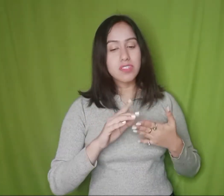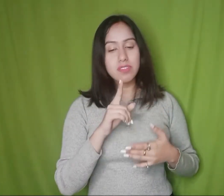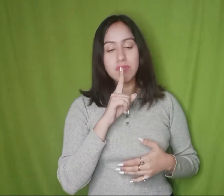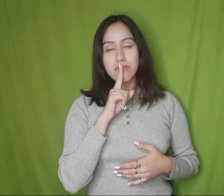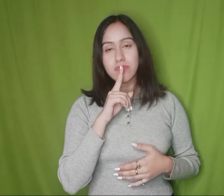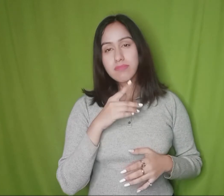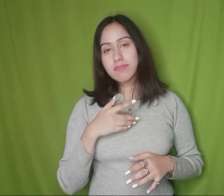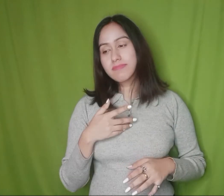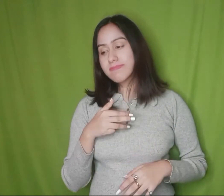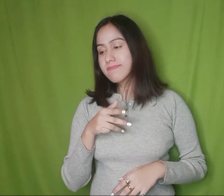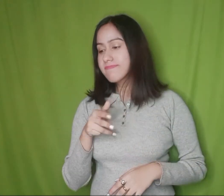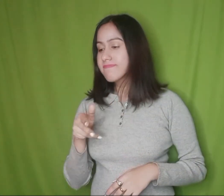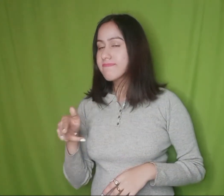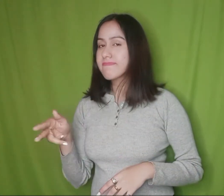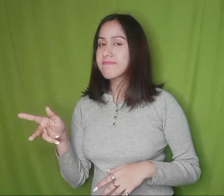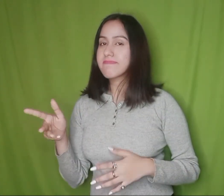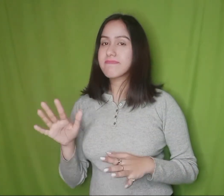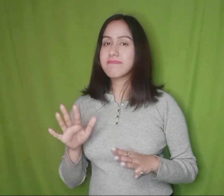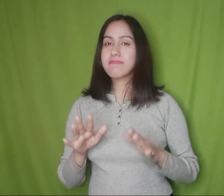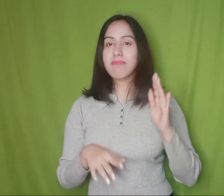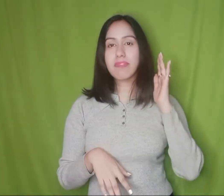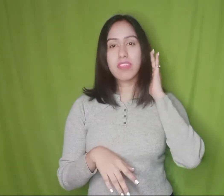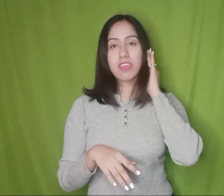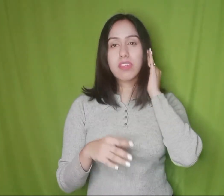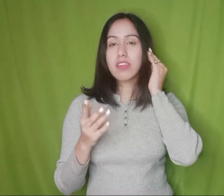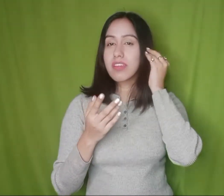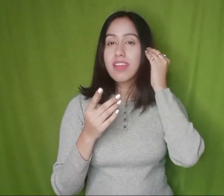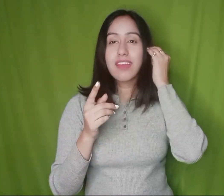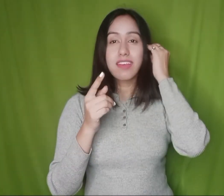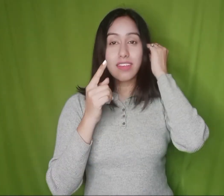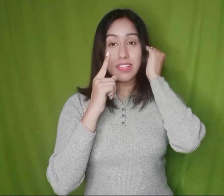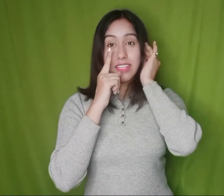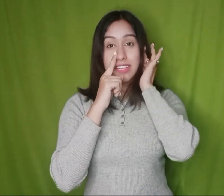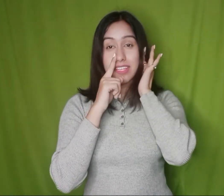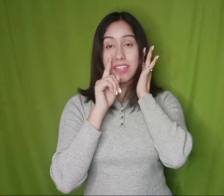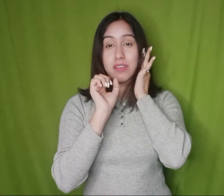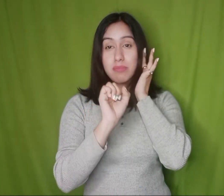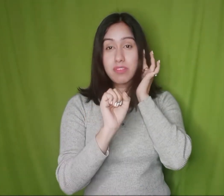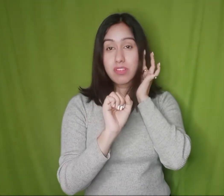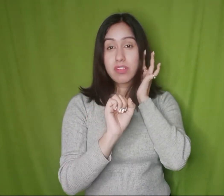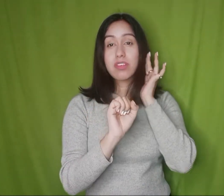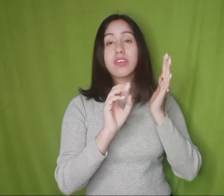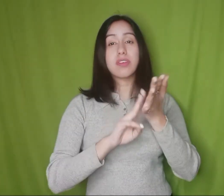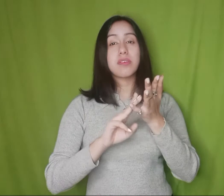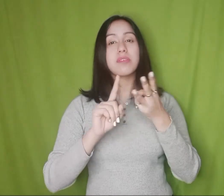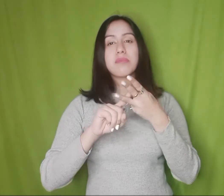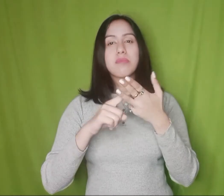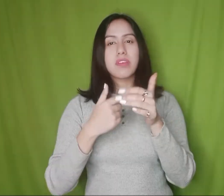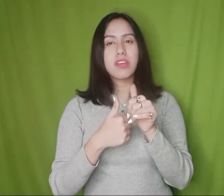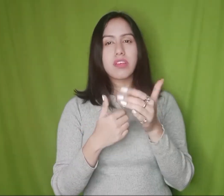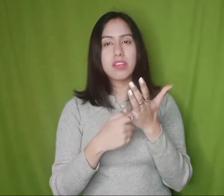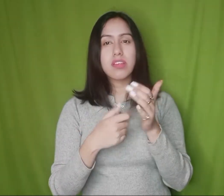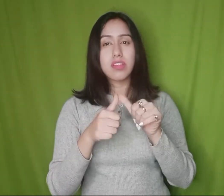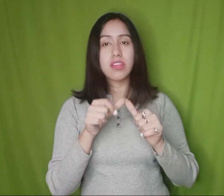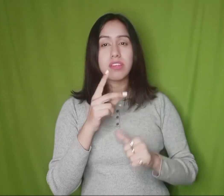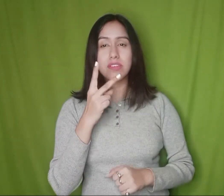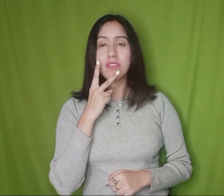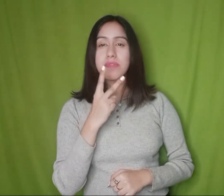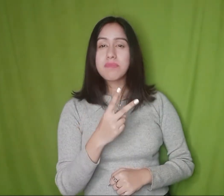भोज आगे न सुन सके, उठकर चले गए। उनका प्रेम एक बार फिर ठुकरा दिया गया था। उदा